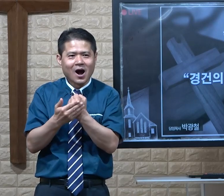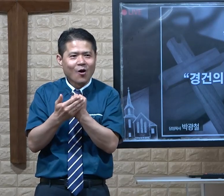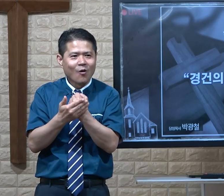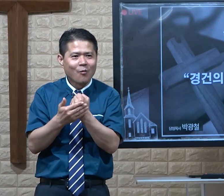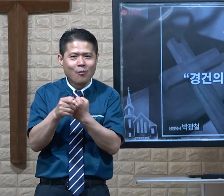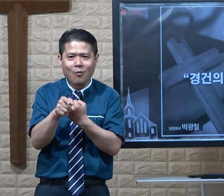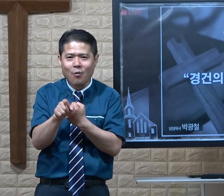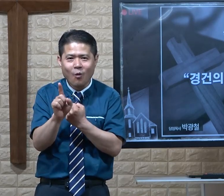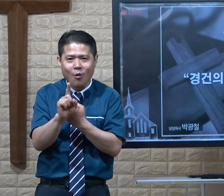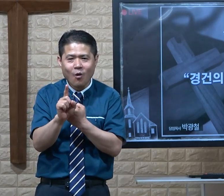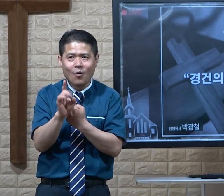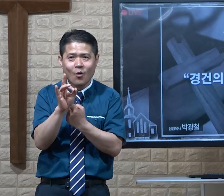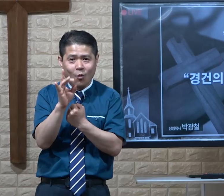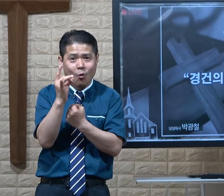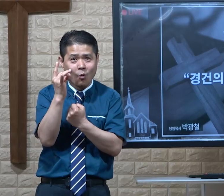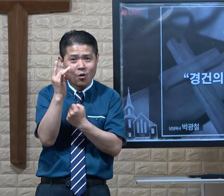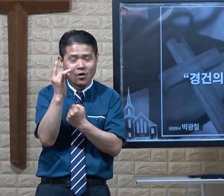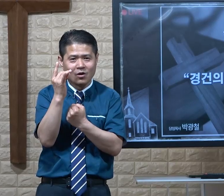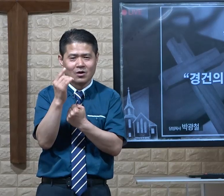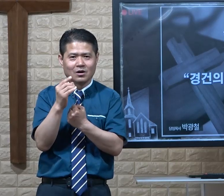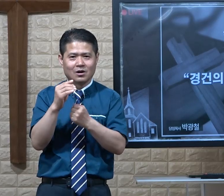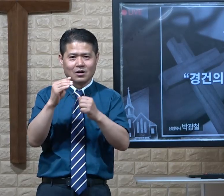선선해졌는데 그래도 고마운 게